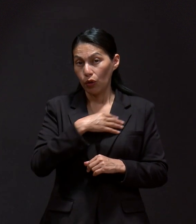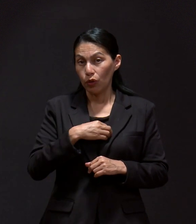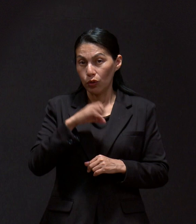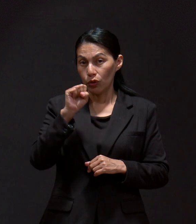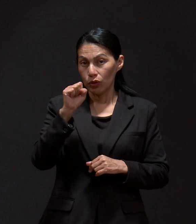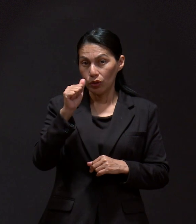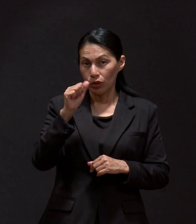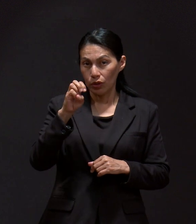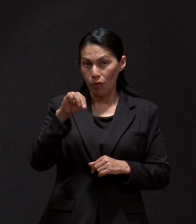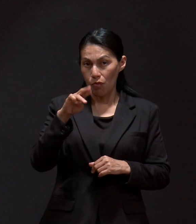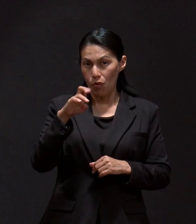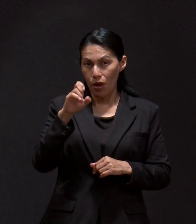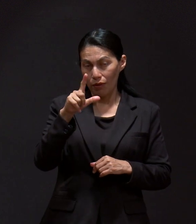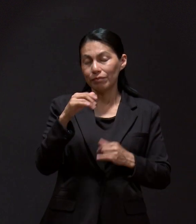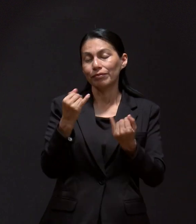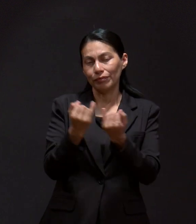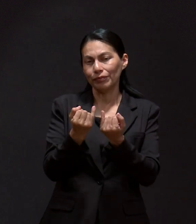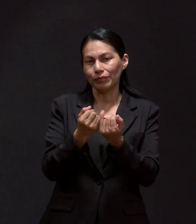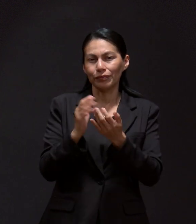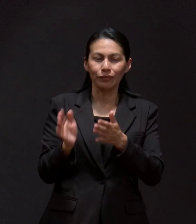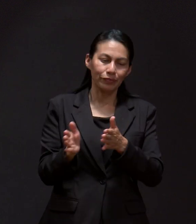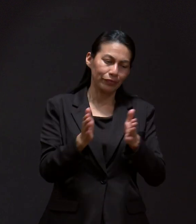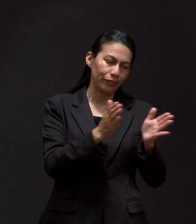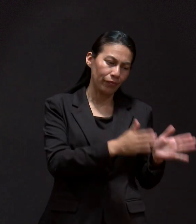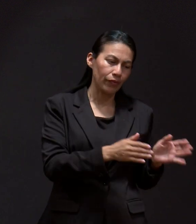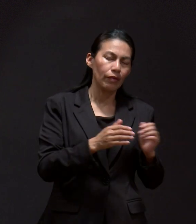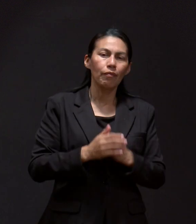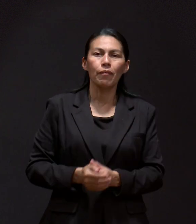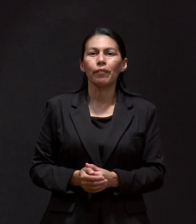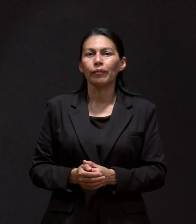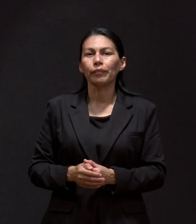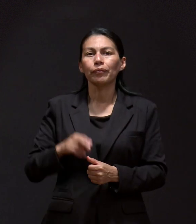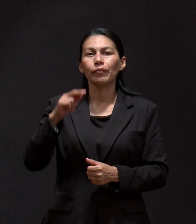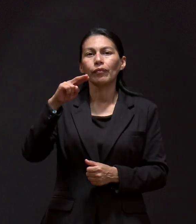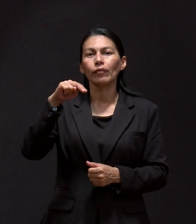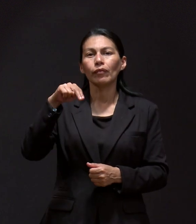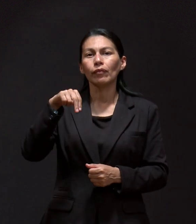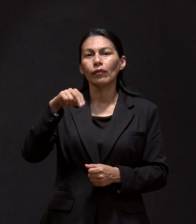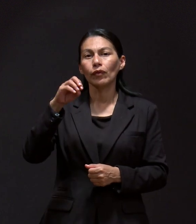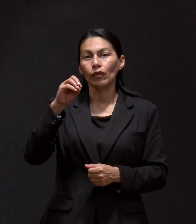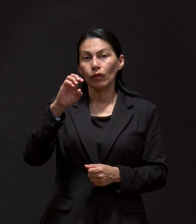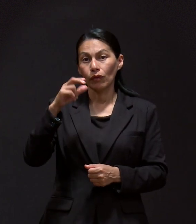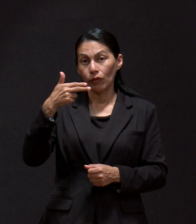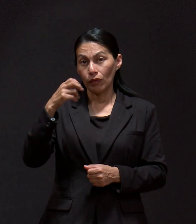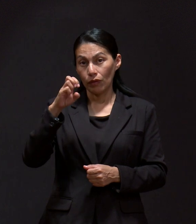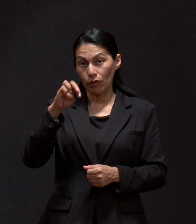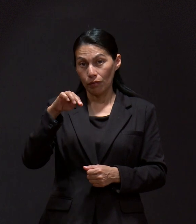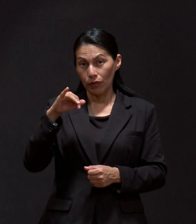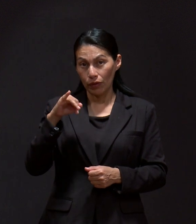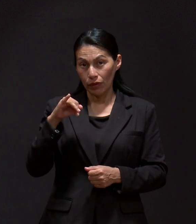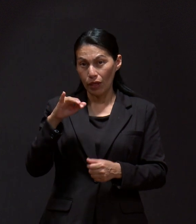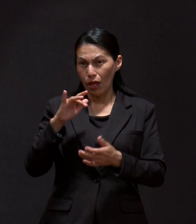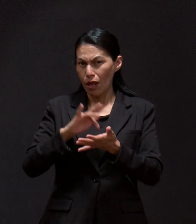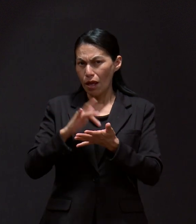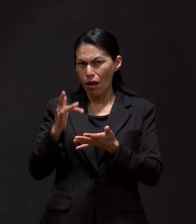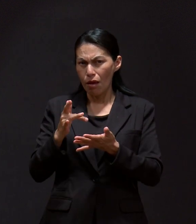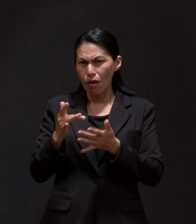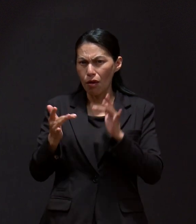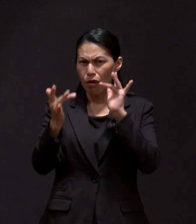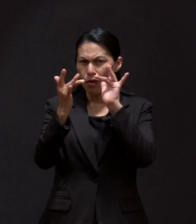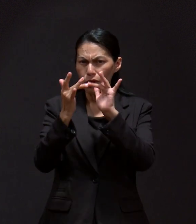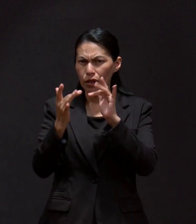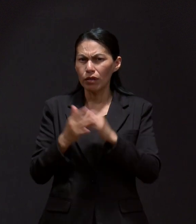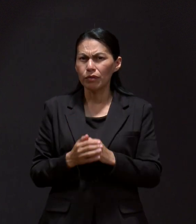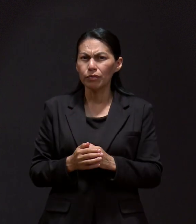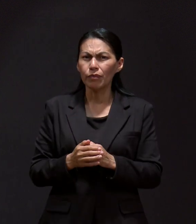y también por tu hijo desde luego noemí hernández gracias a dios por el regalo de poder con contactarnos con